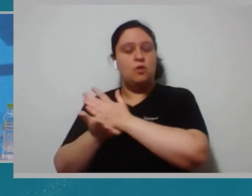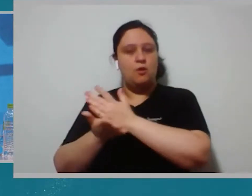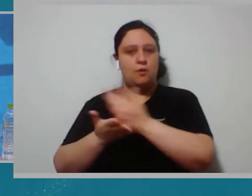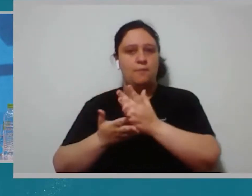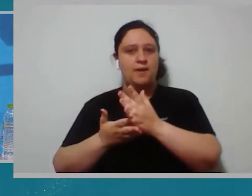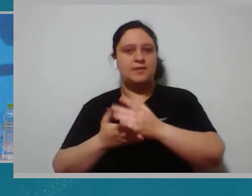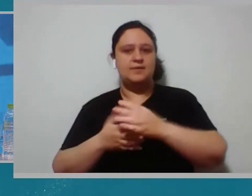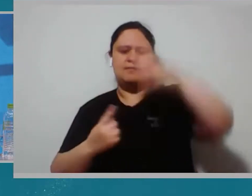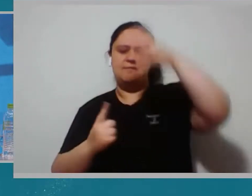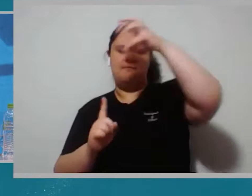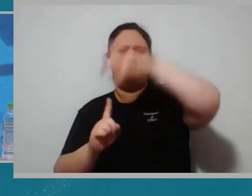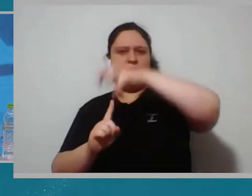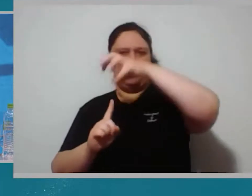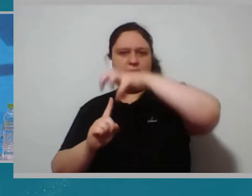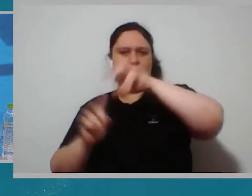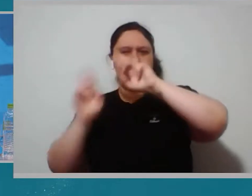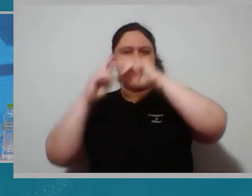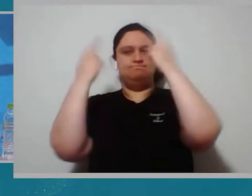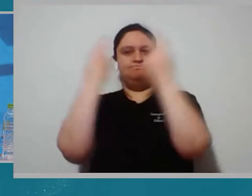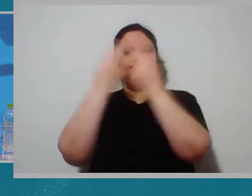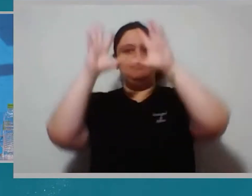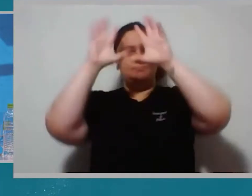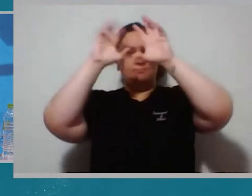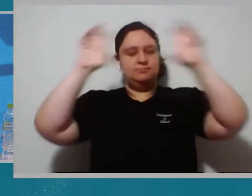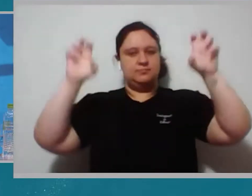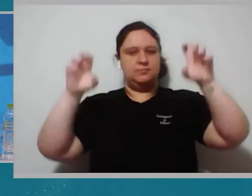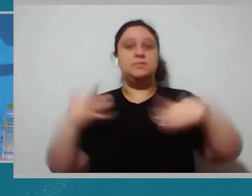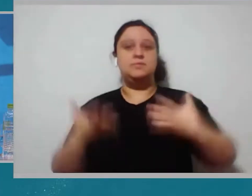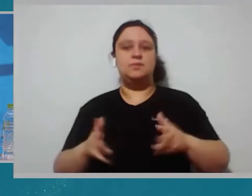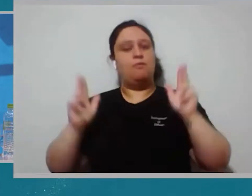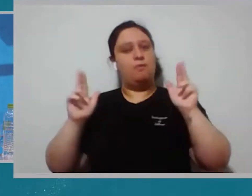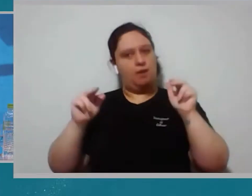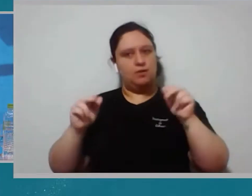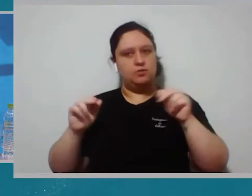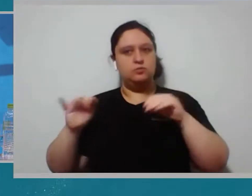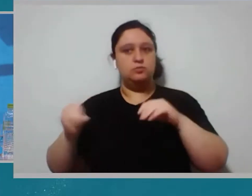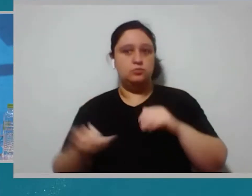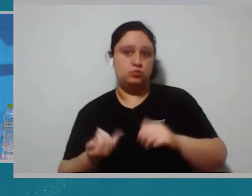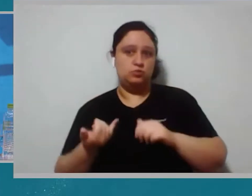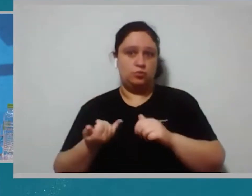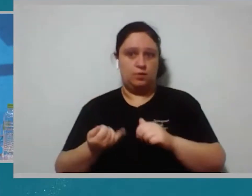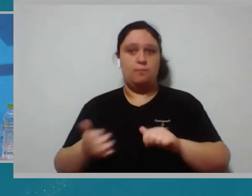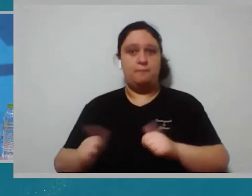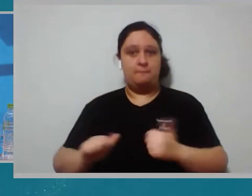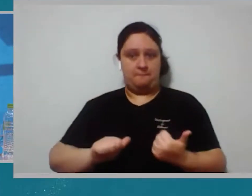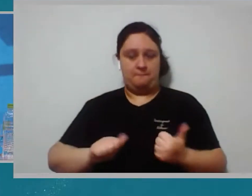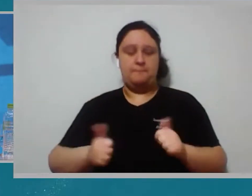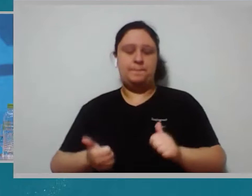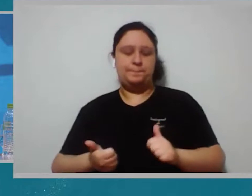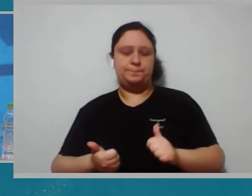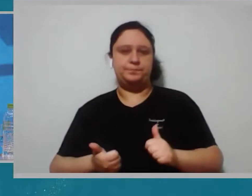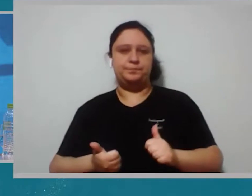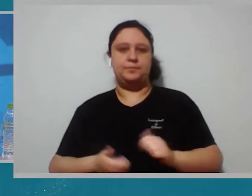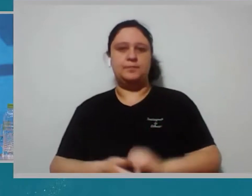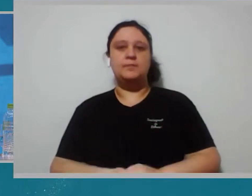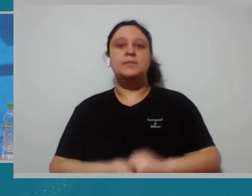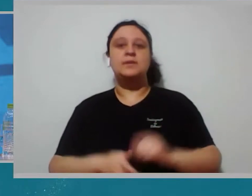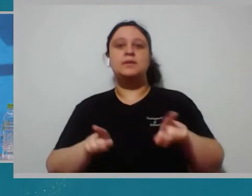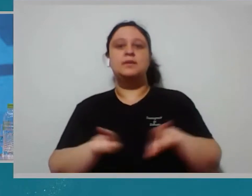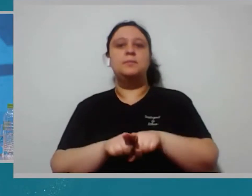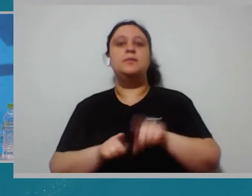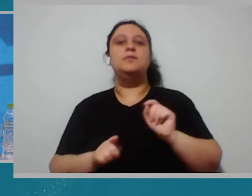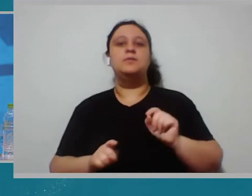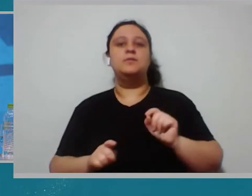Batista. João Batista também, né, ele era filho de